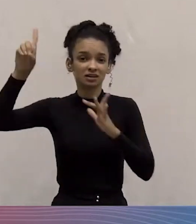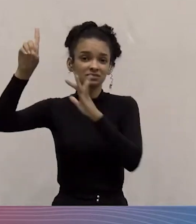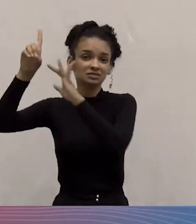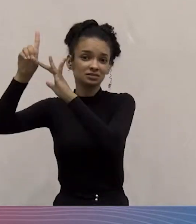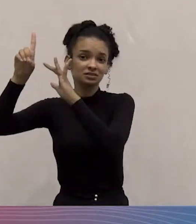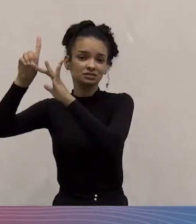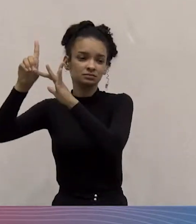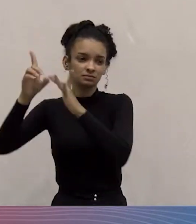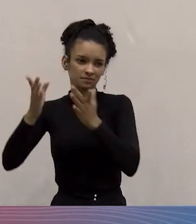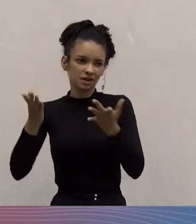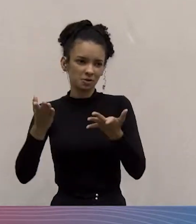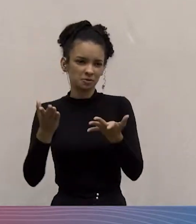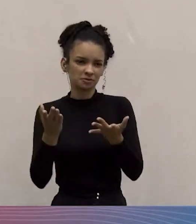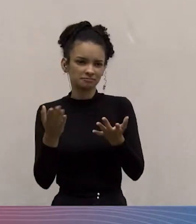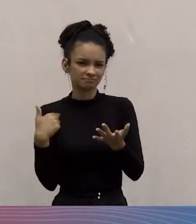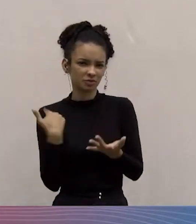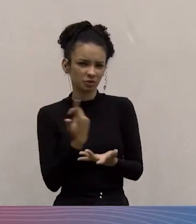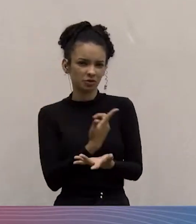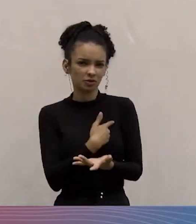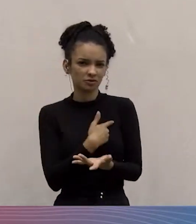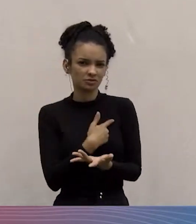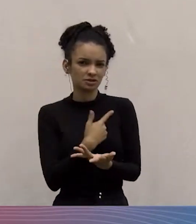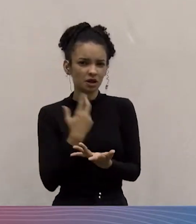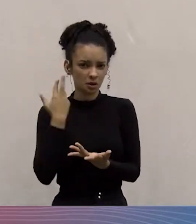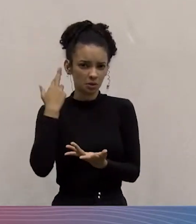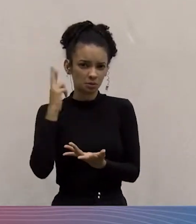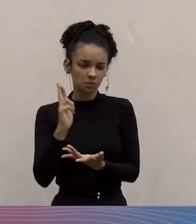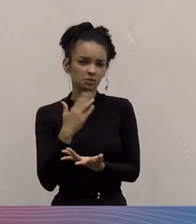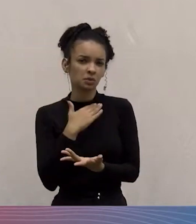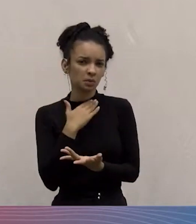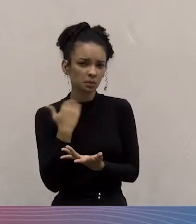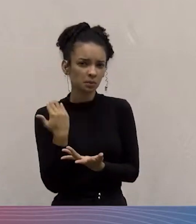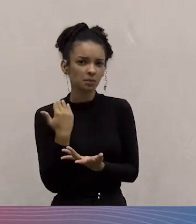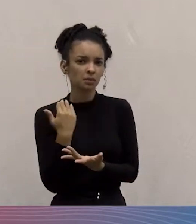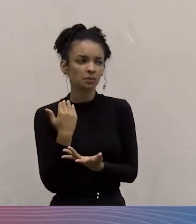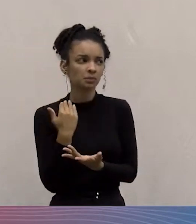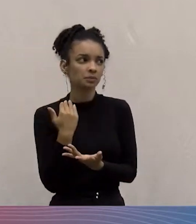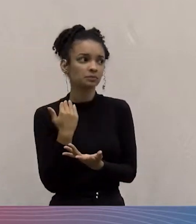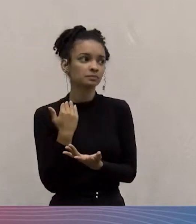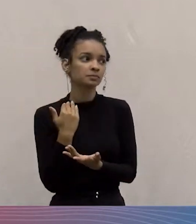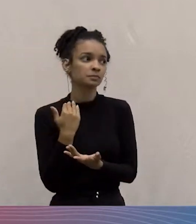falar entre nós. O Senhor morreu